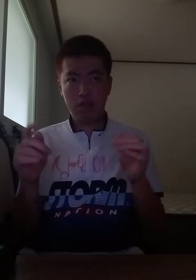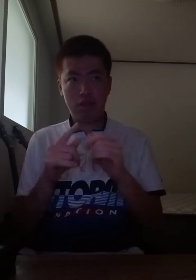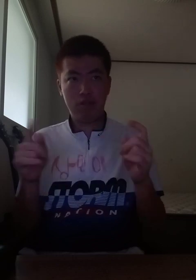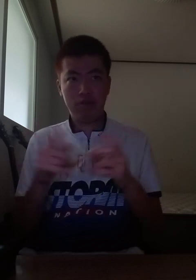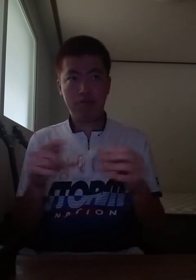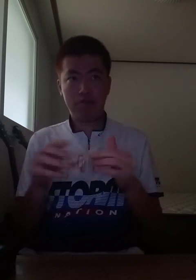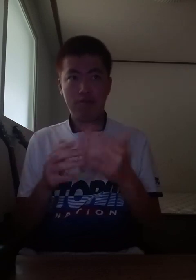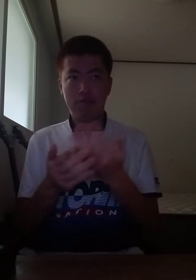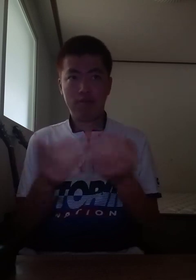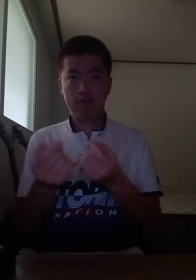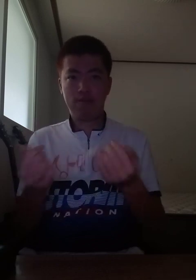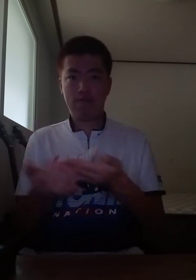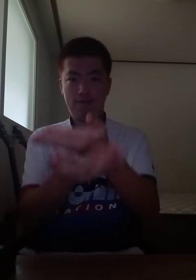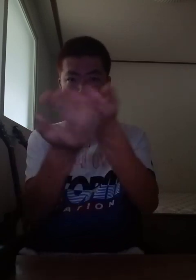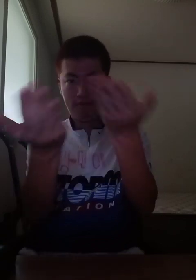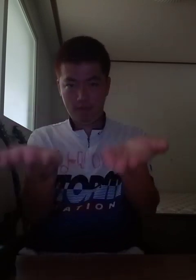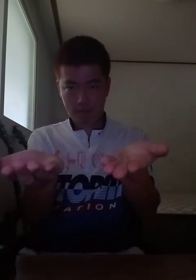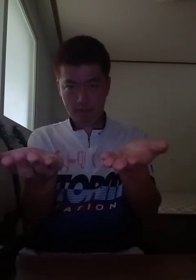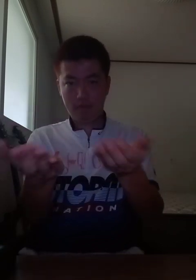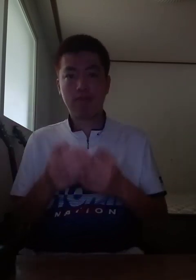문제인지 밀착카메라 이희령 기자가 둘러봤습니다.